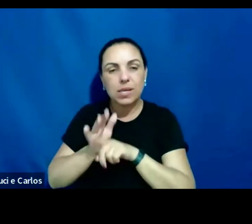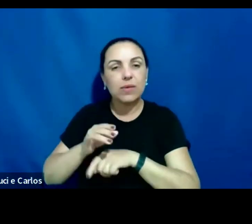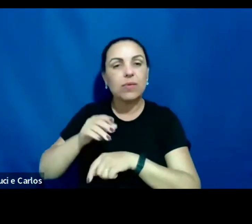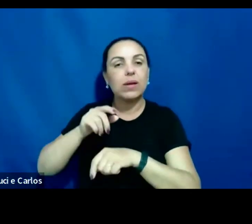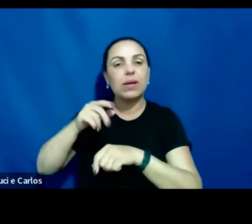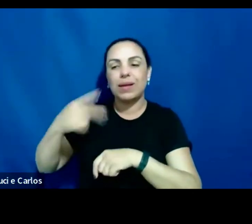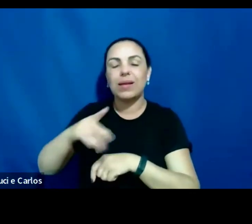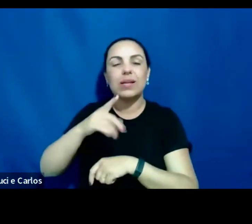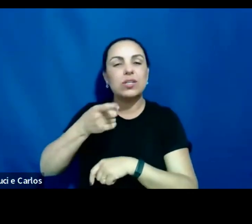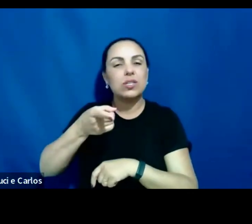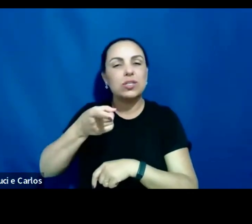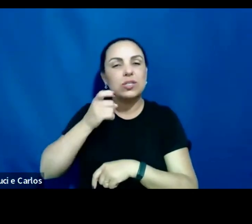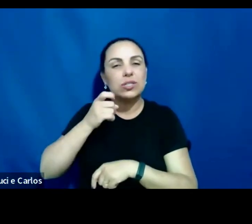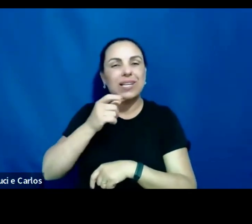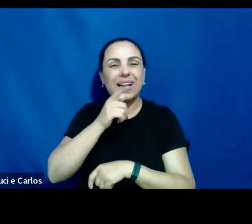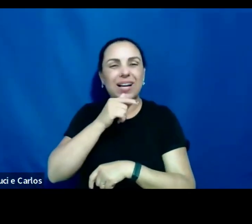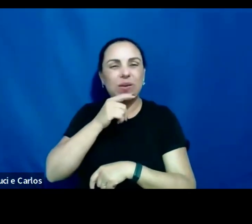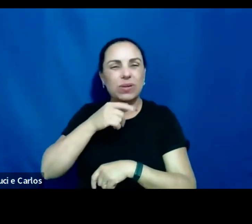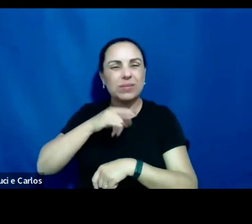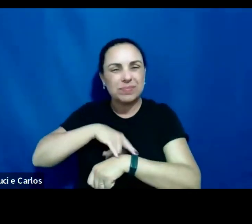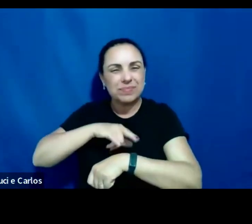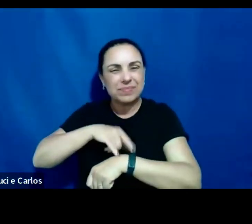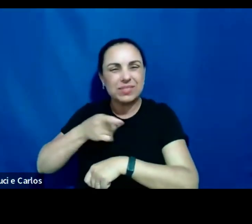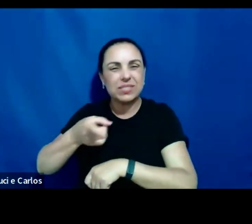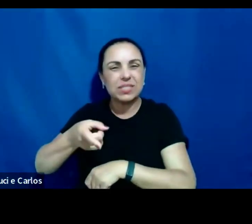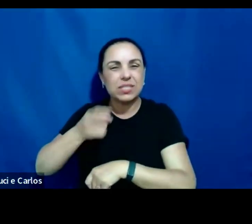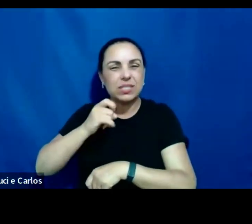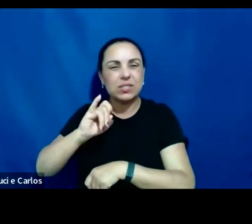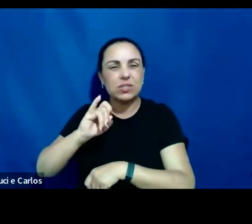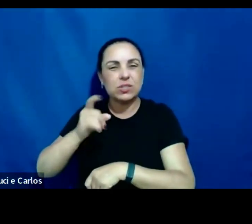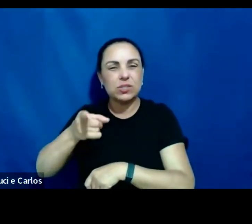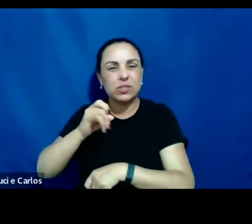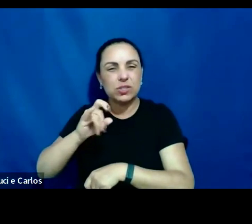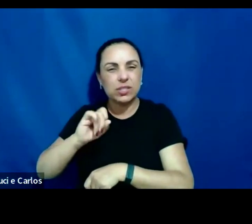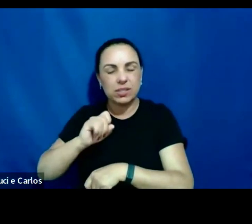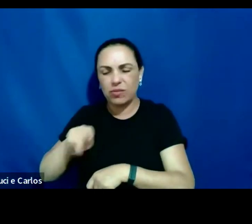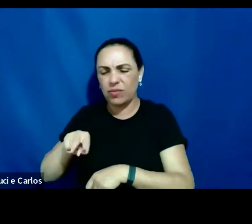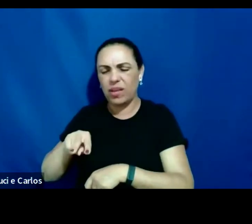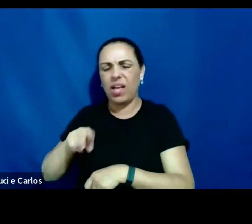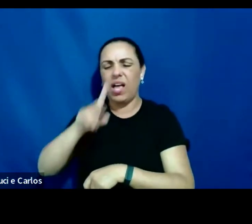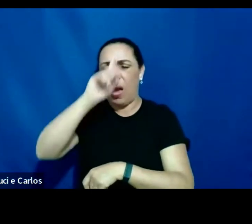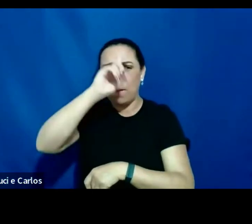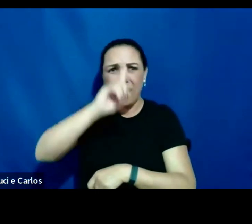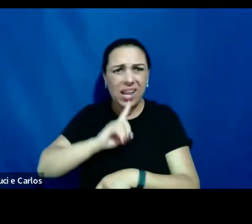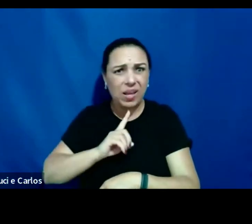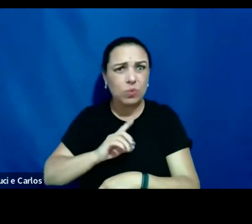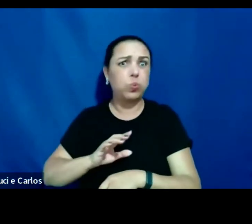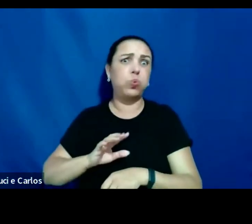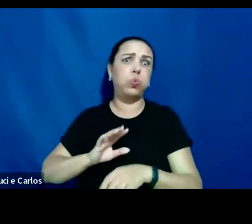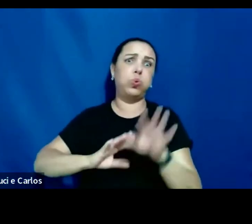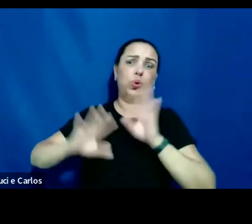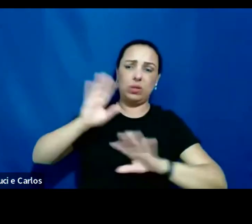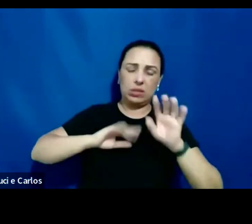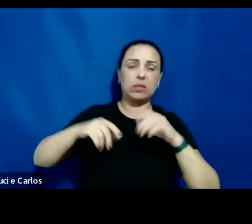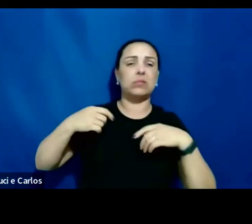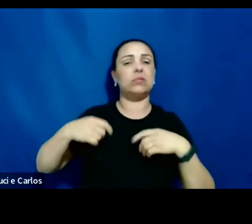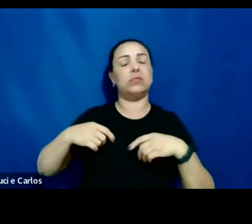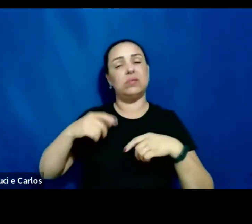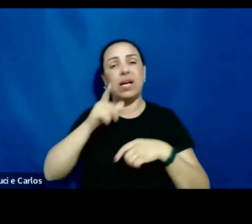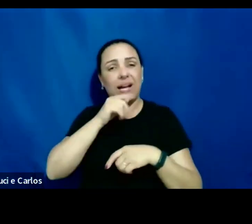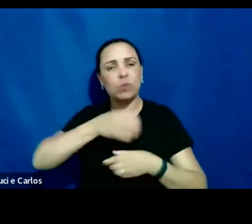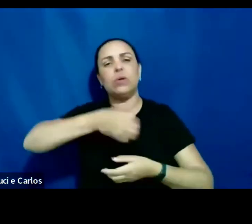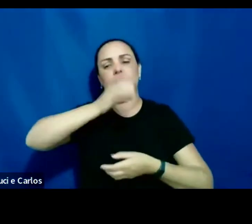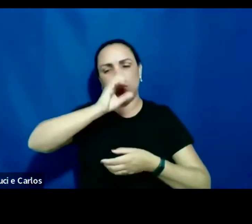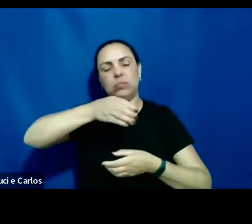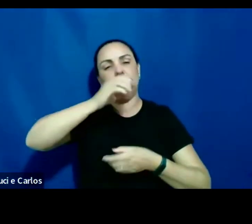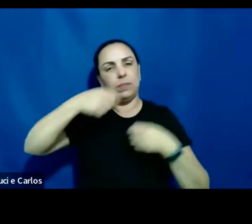xixi? Está transparente? Ótimo. Tá muito amarelo? Está desidratado. Segundo, dieta anti-inflamatória. Quanto